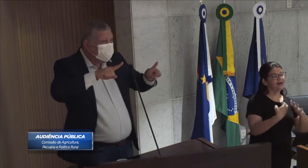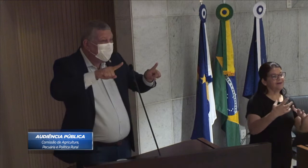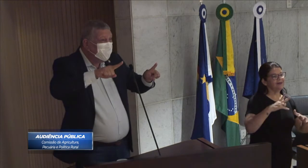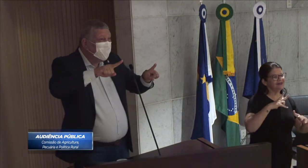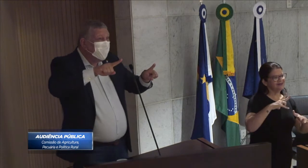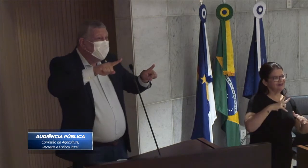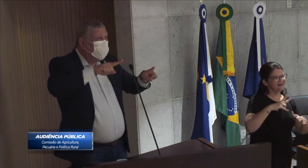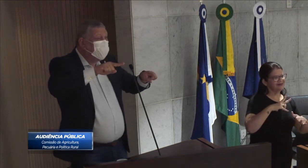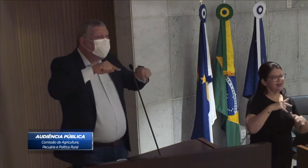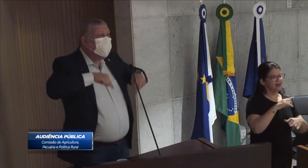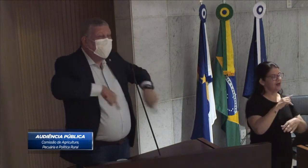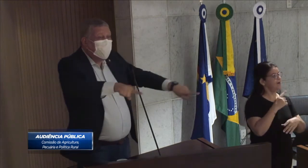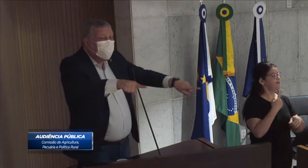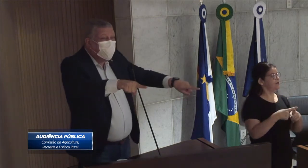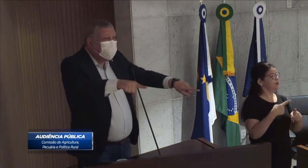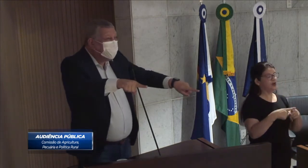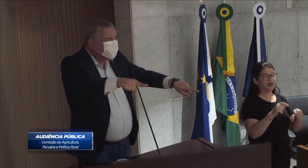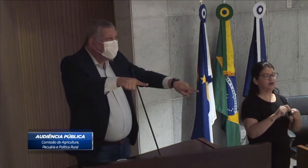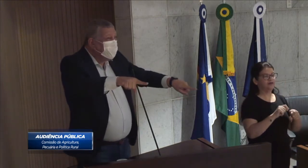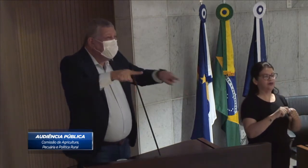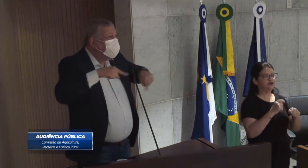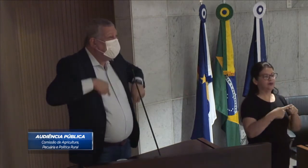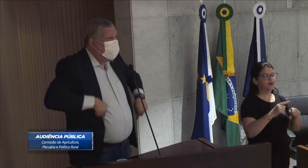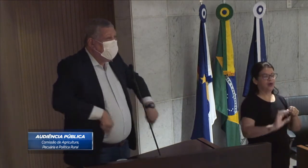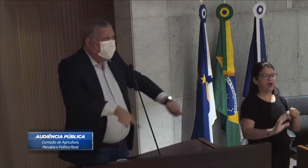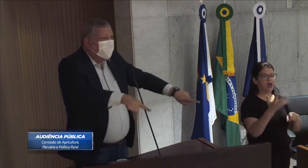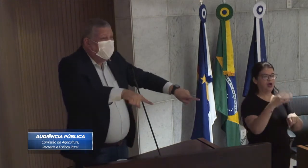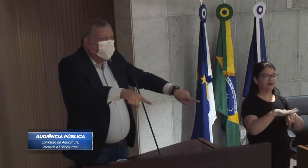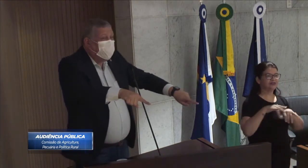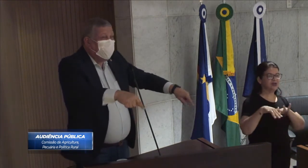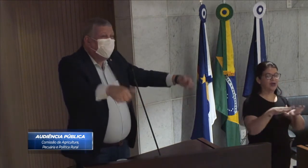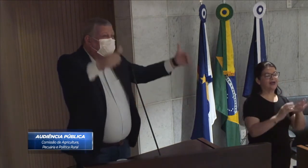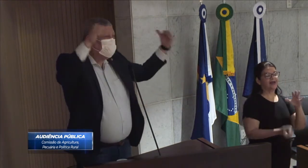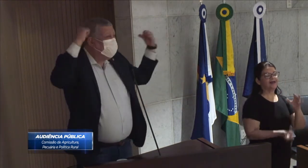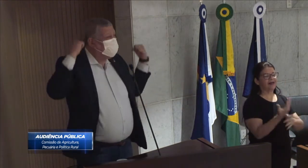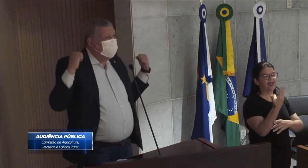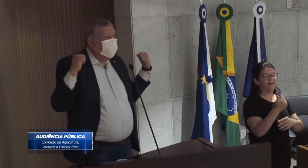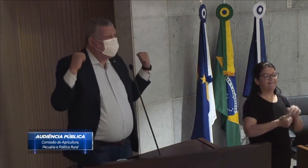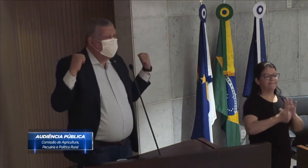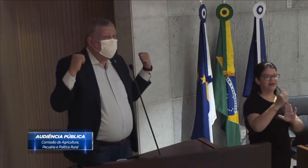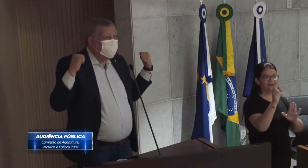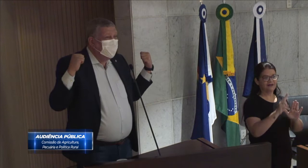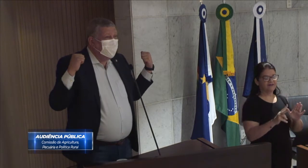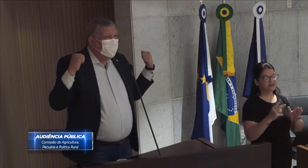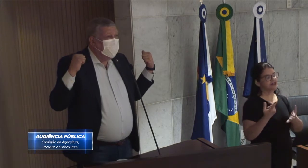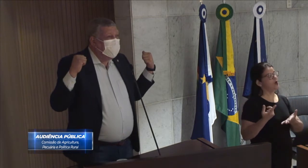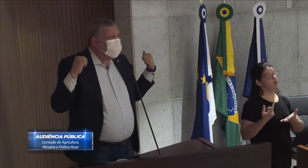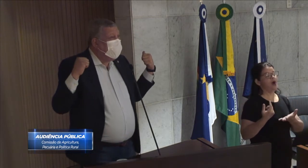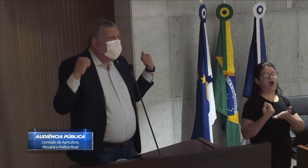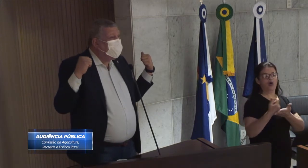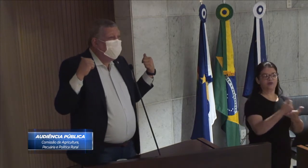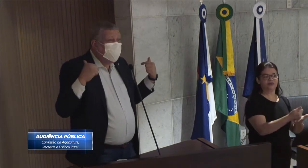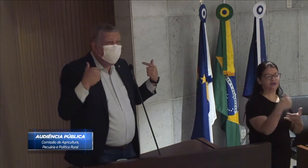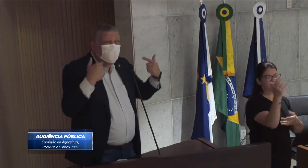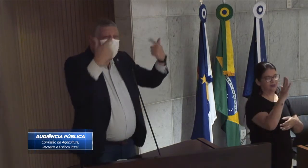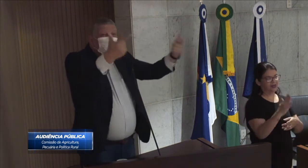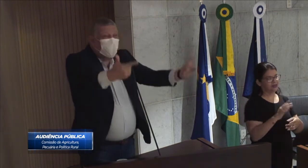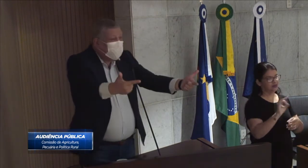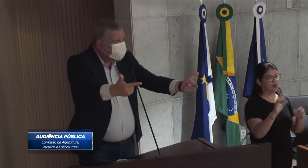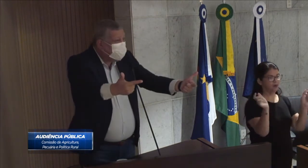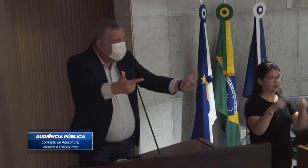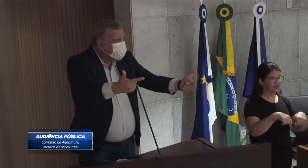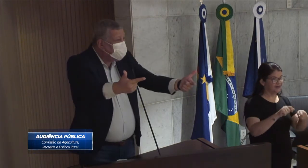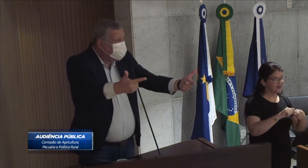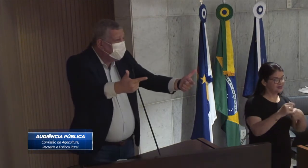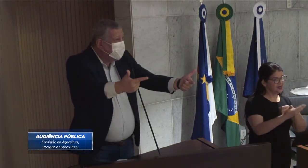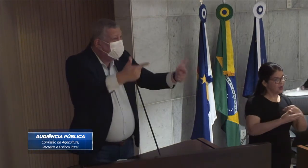fez, porque veio a pandemia, queria criar a primeira versão do Auxílio Brasil, né? Naquela época só podia fazer com a base